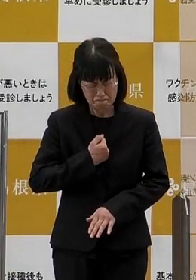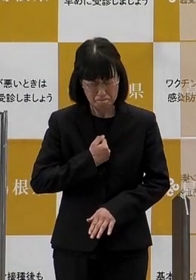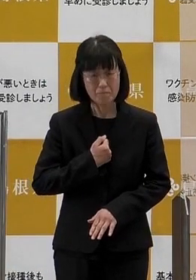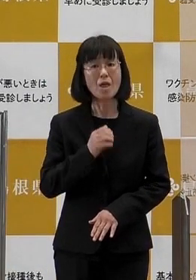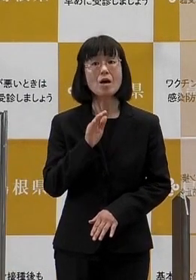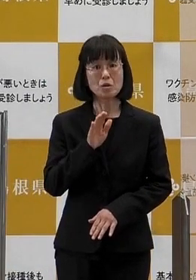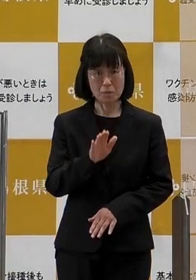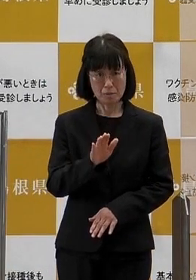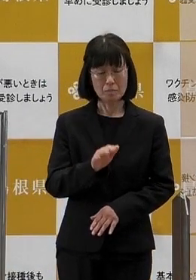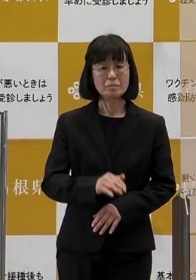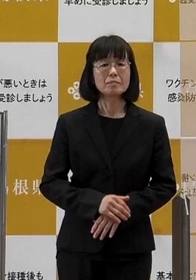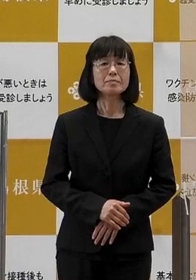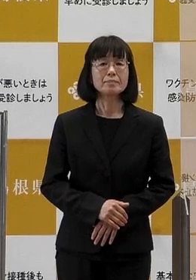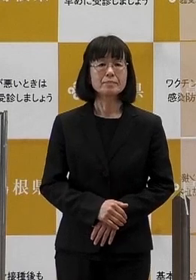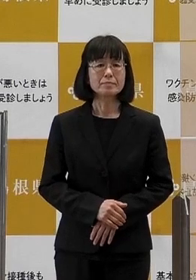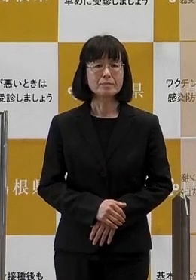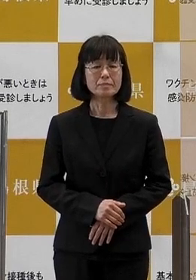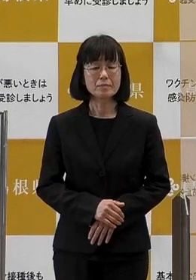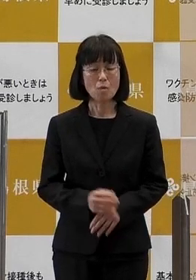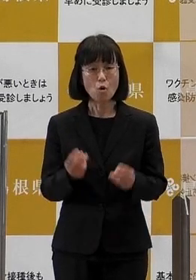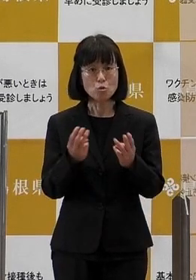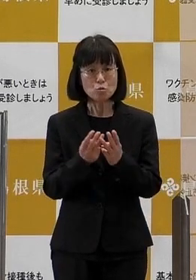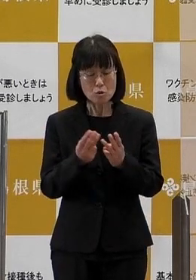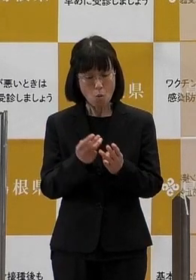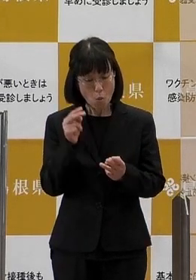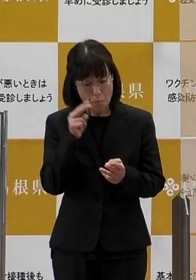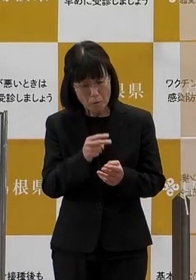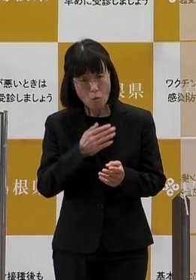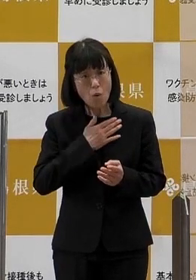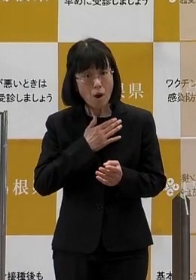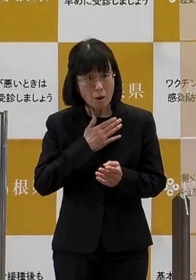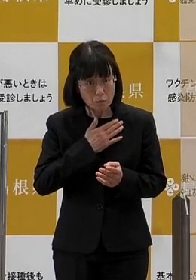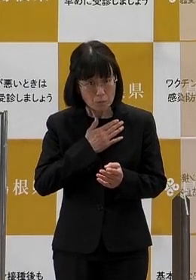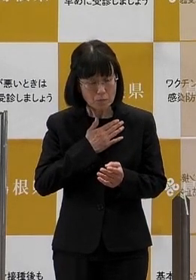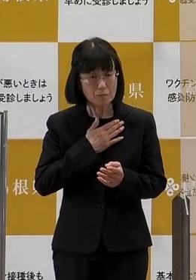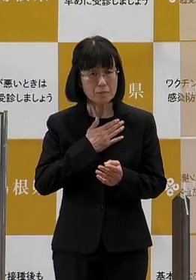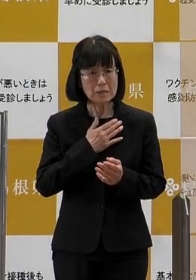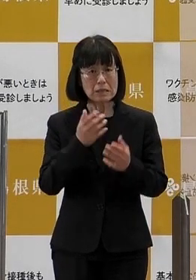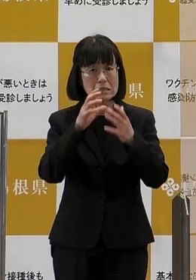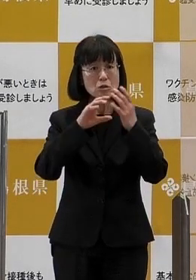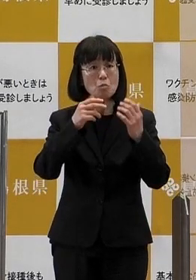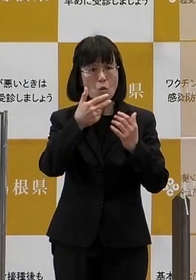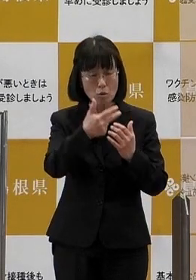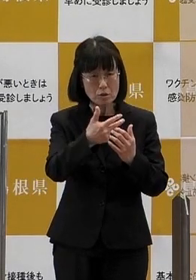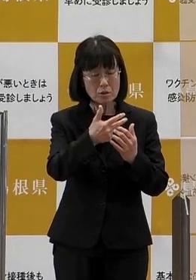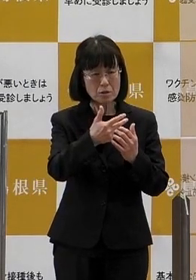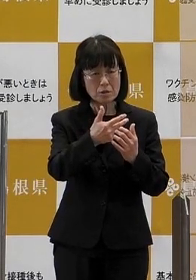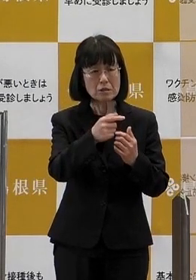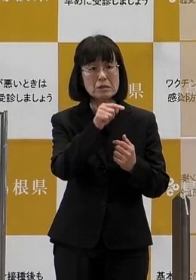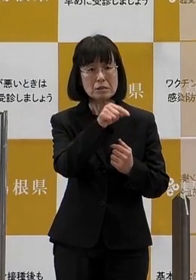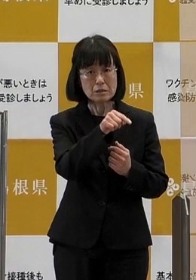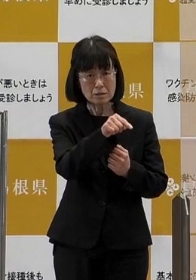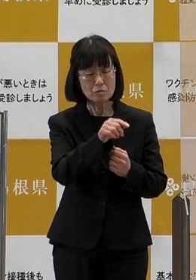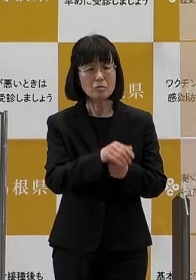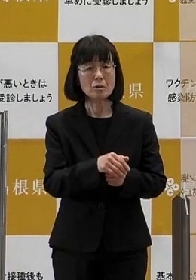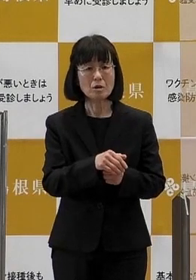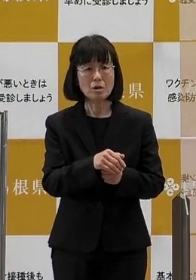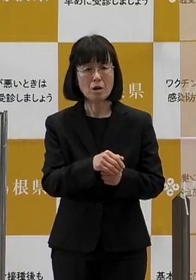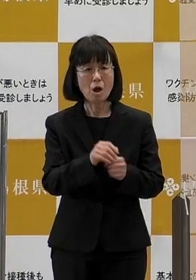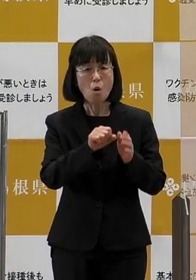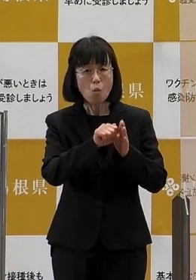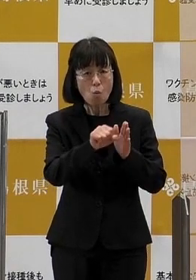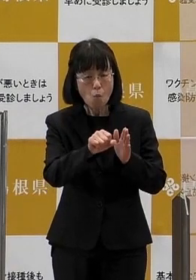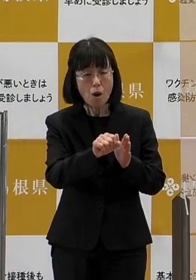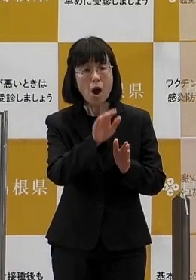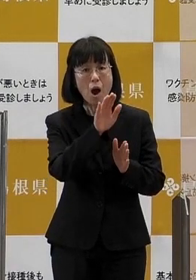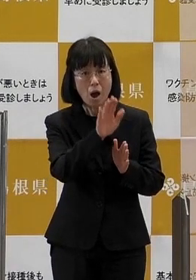ただ、この数字を見てもらうと分かりますけれども、ま、出雲市、同じ都市構造の出雲市で効果が発言され